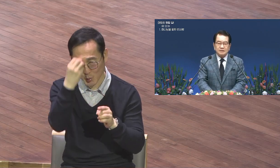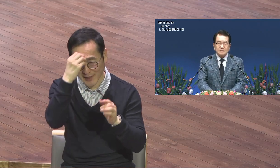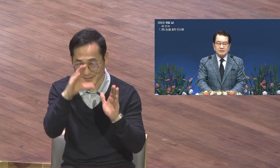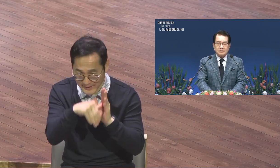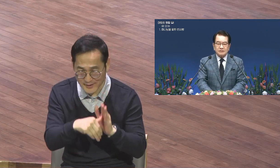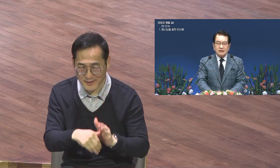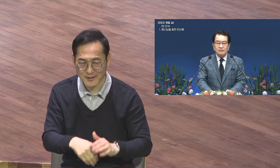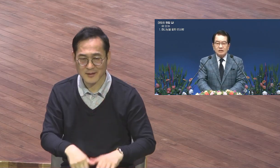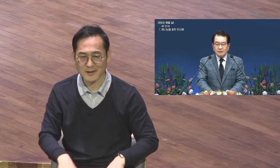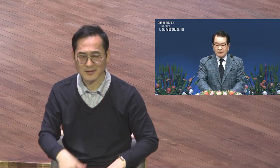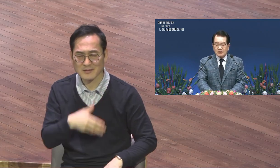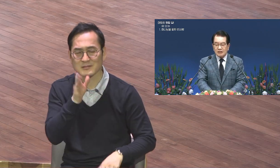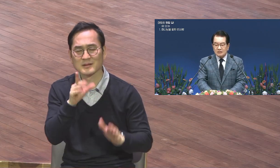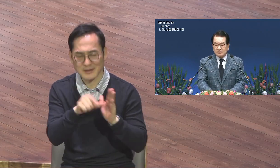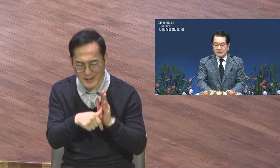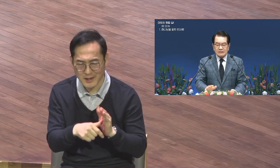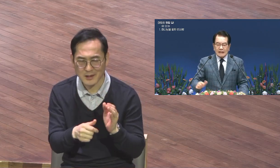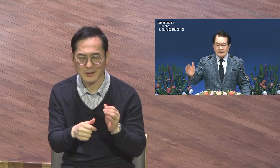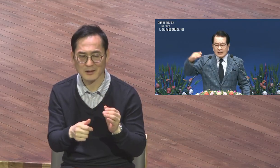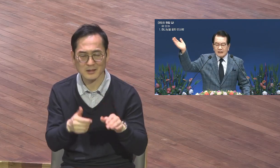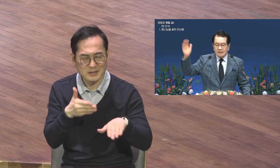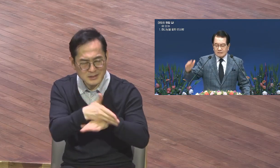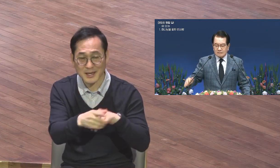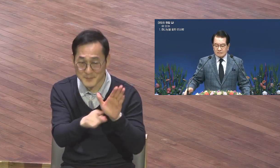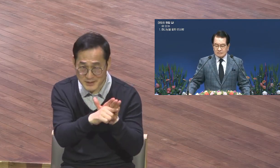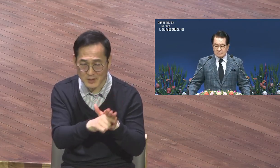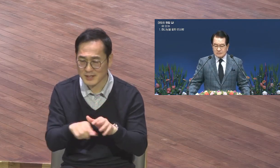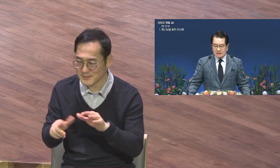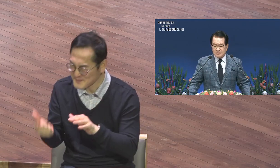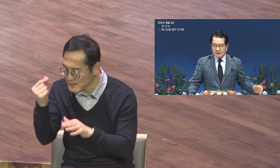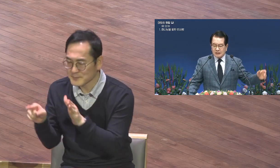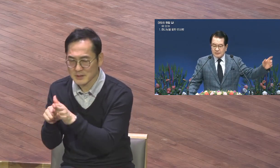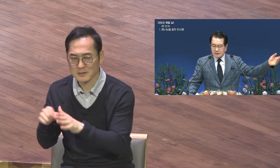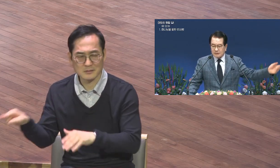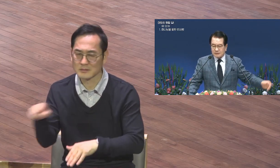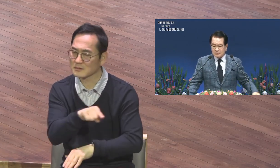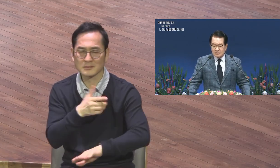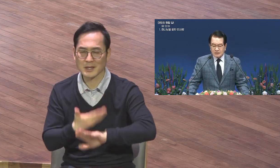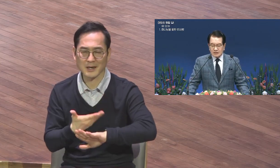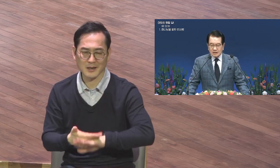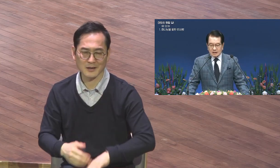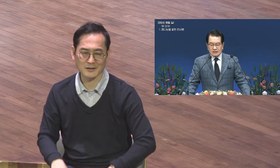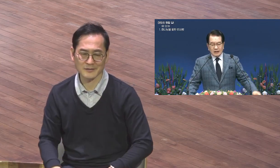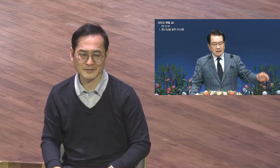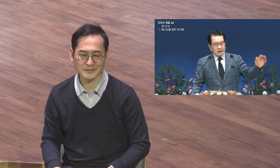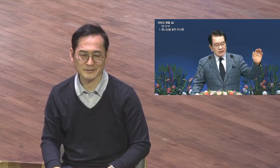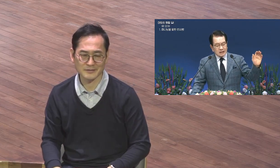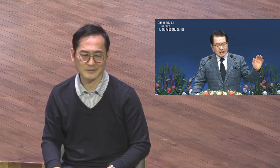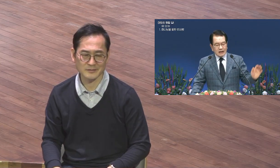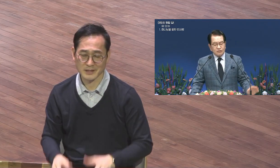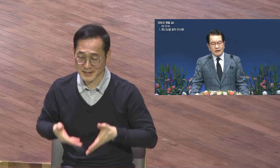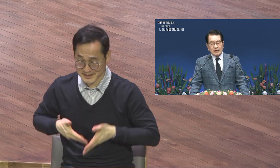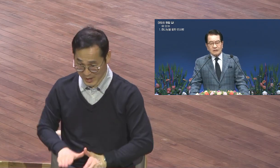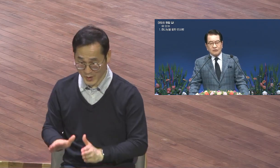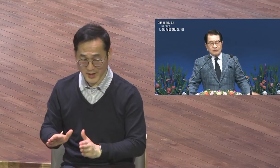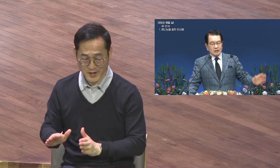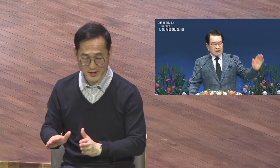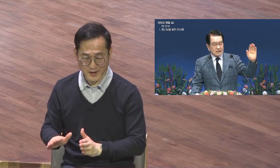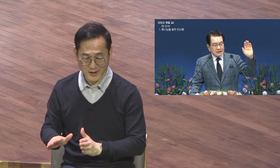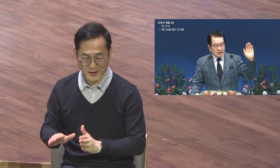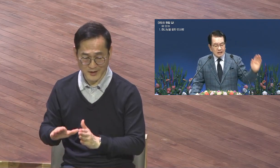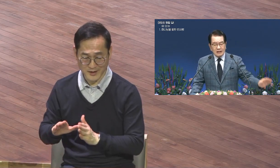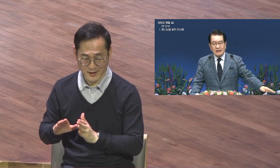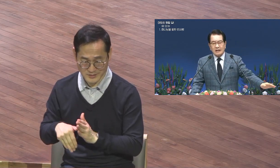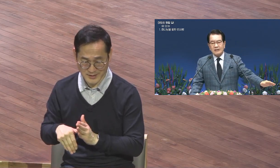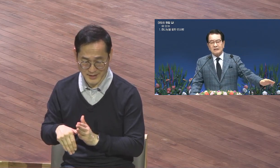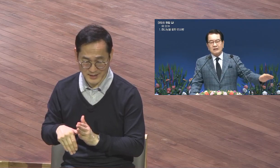믿은 거, 젊을 때 들었으면 다 달라요. 이민을 가면요. 태어난 한국애라도